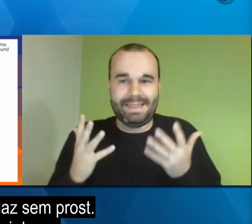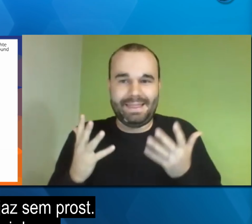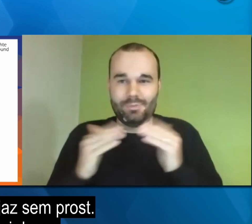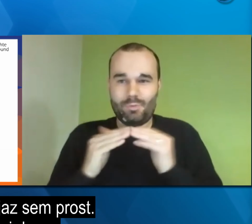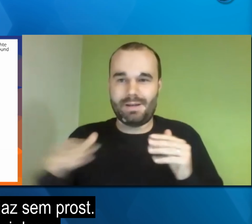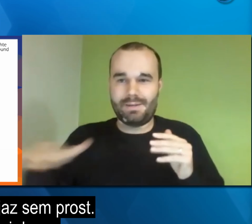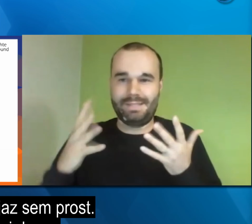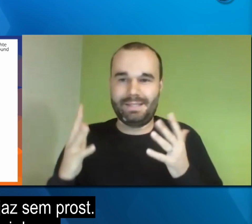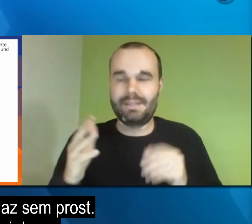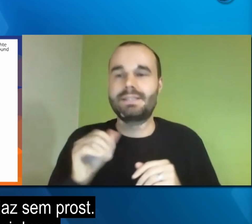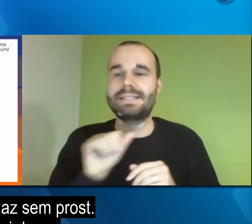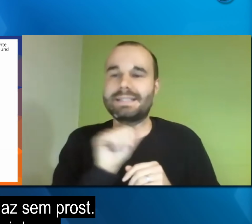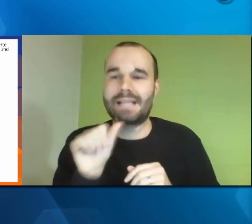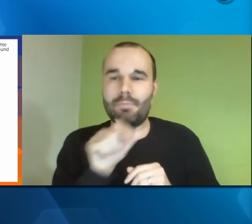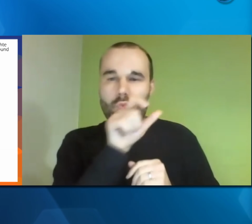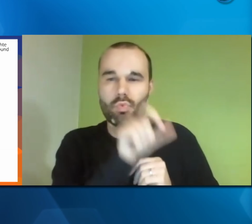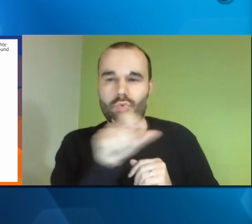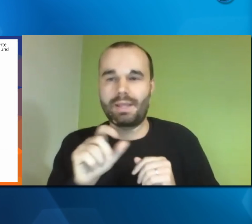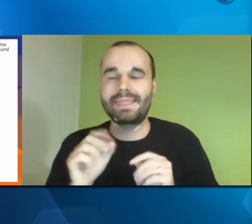prost, nikogar ni doma.